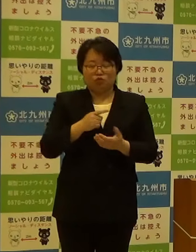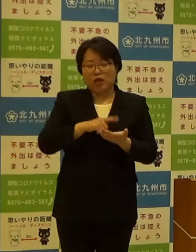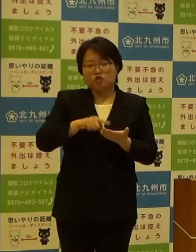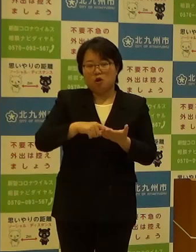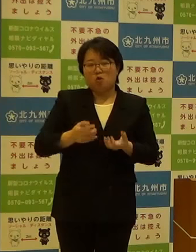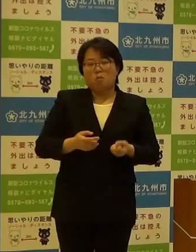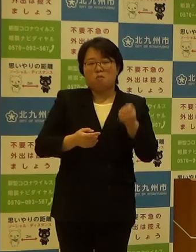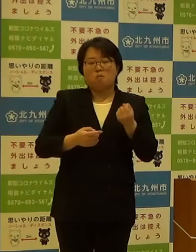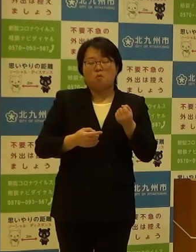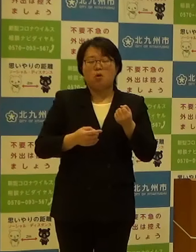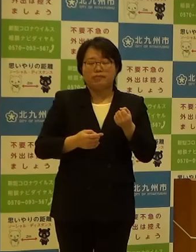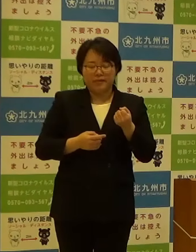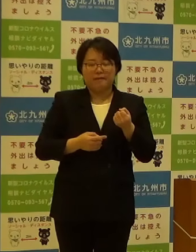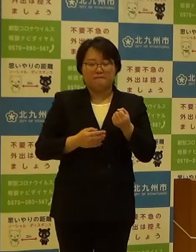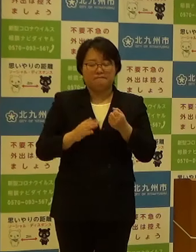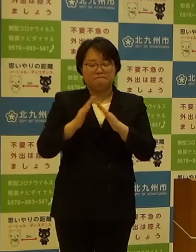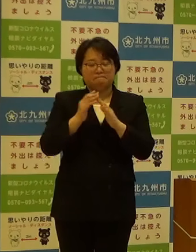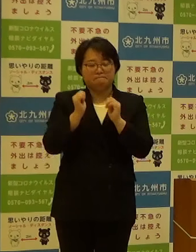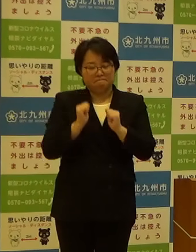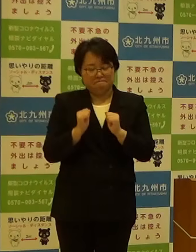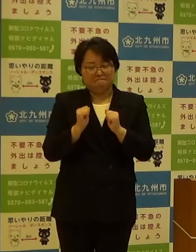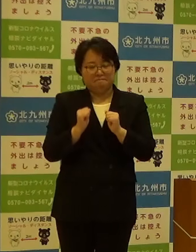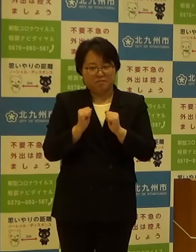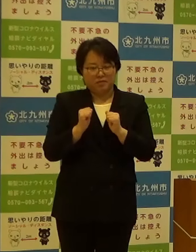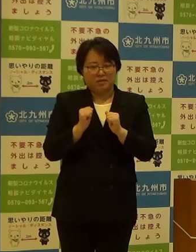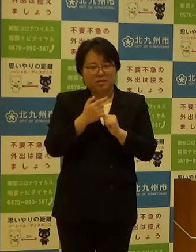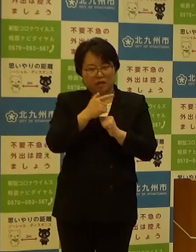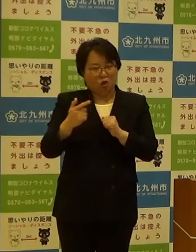機をすることが多くなります。